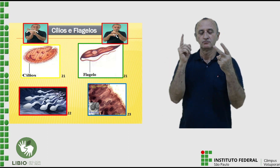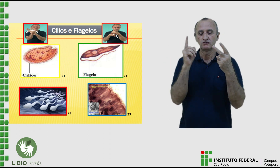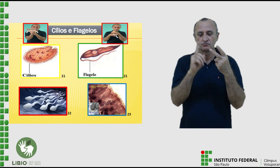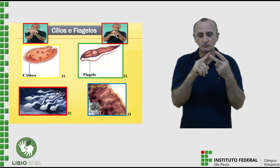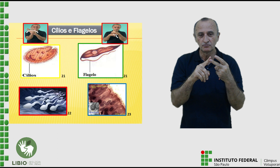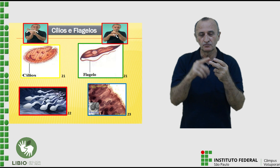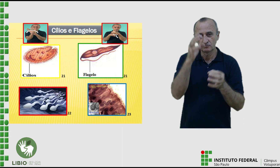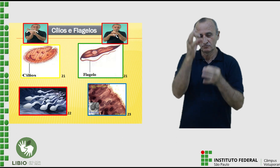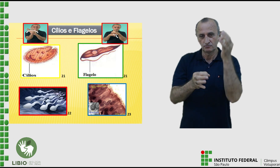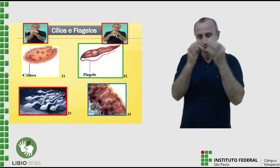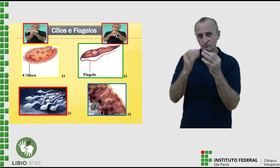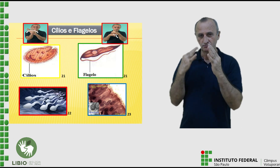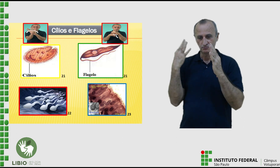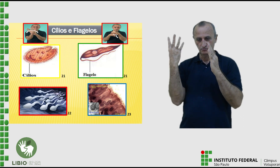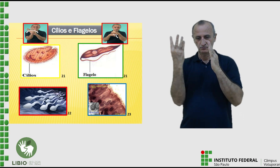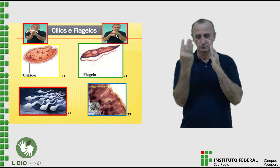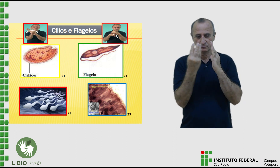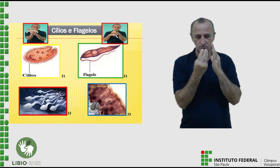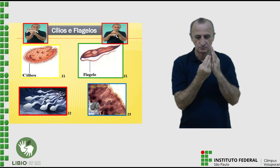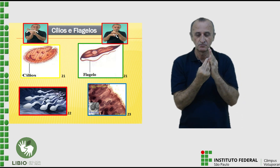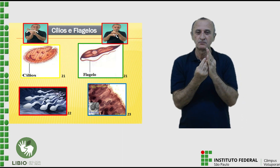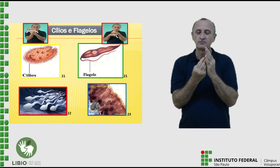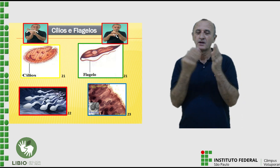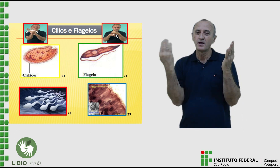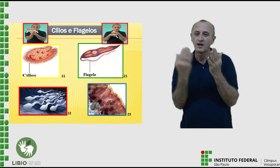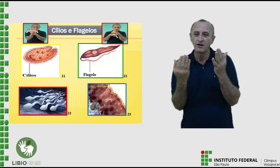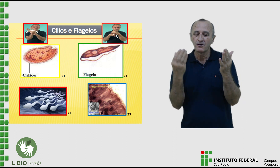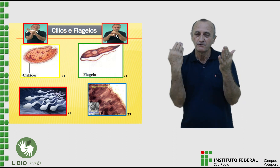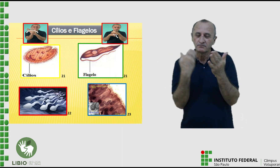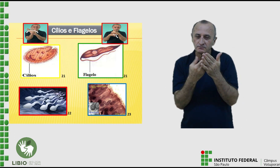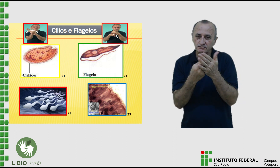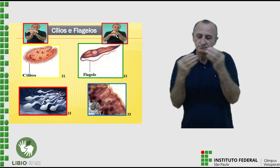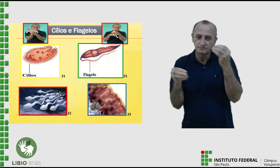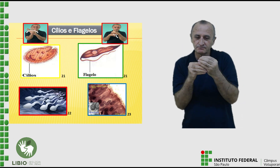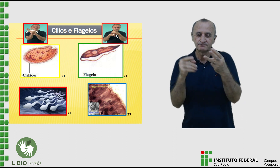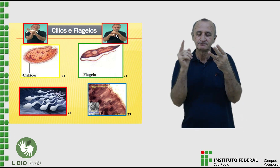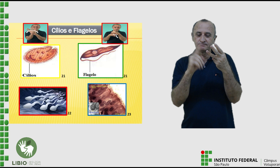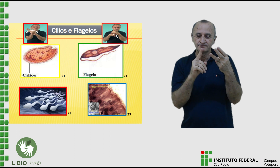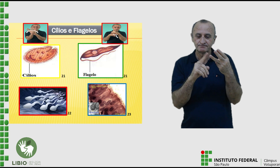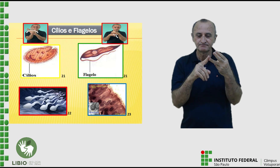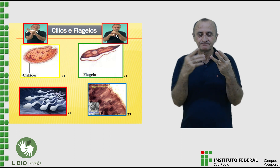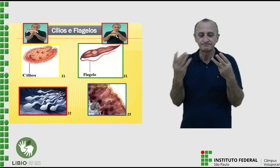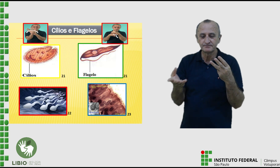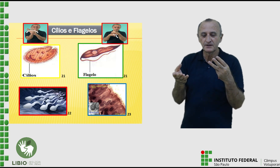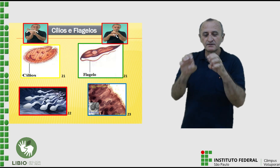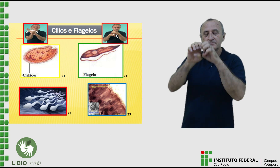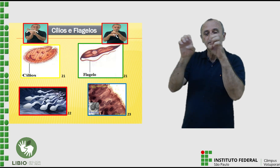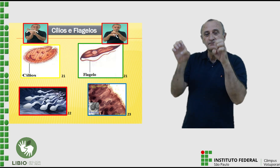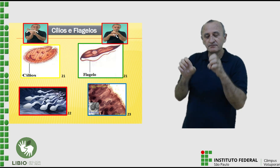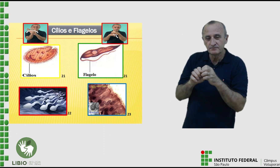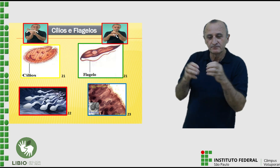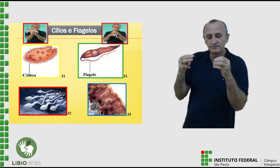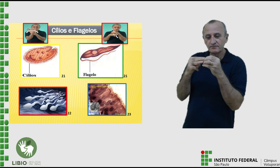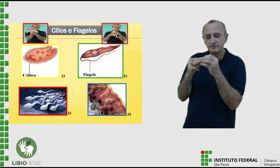citoesqueleto, o segundo, centríolos. Agora vamos para a